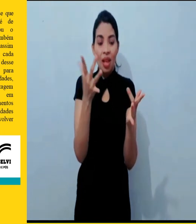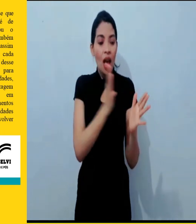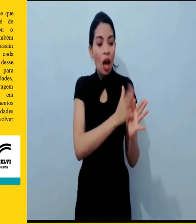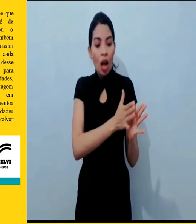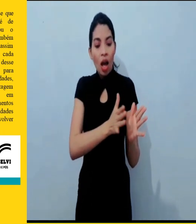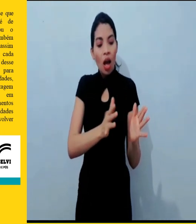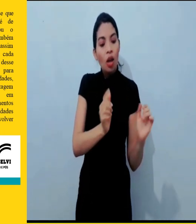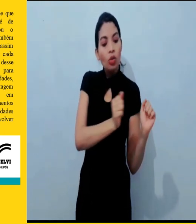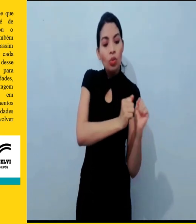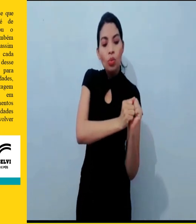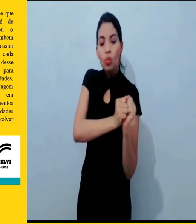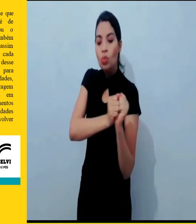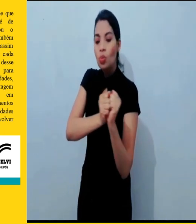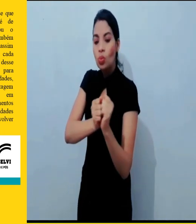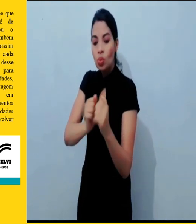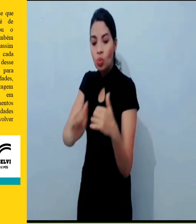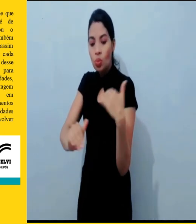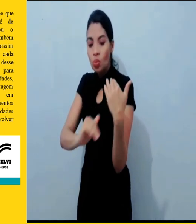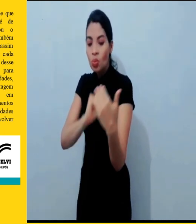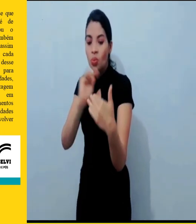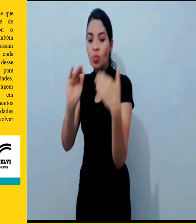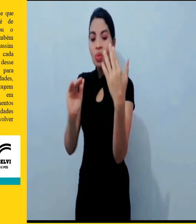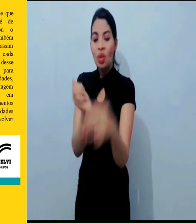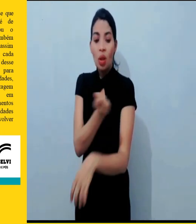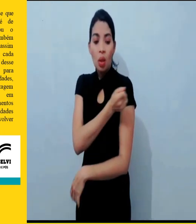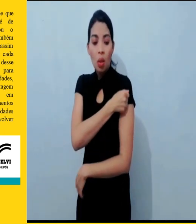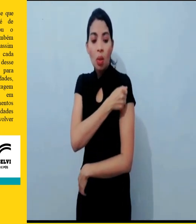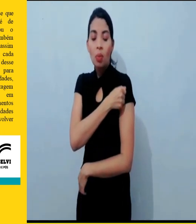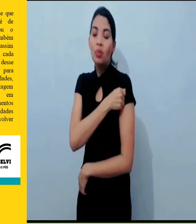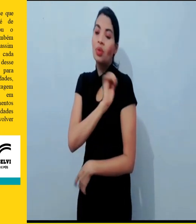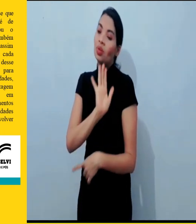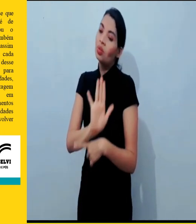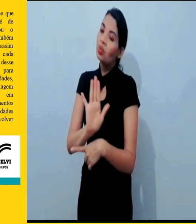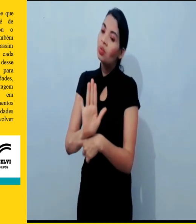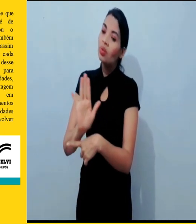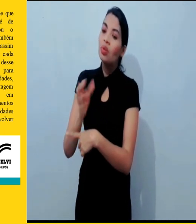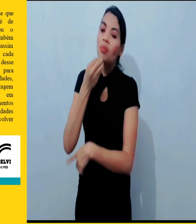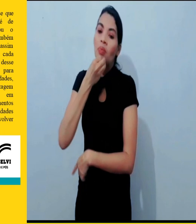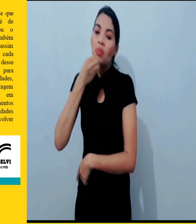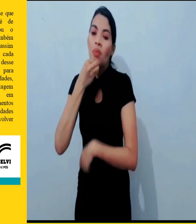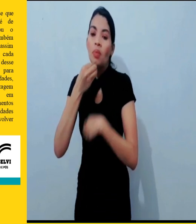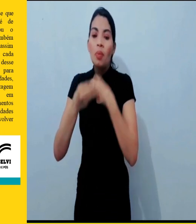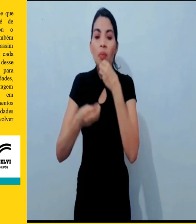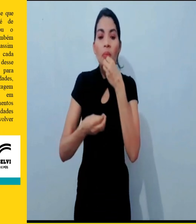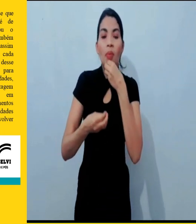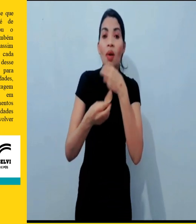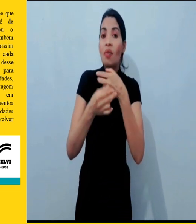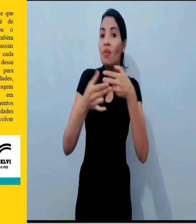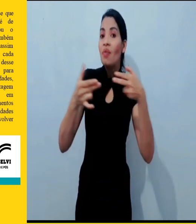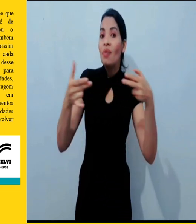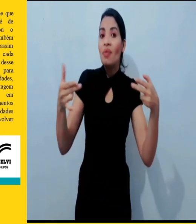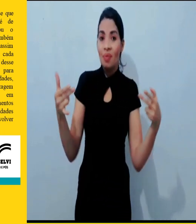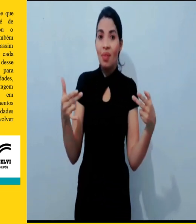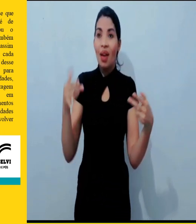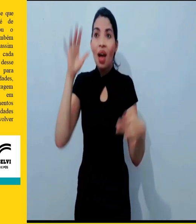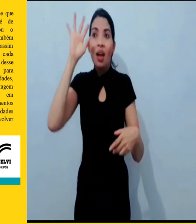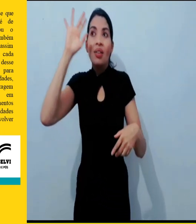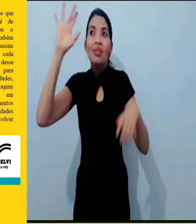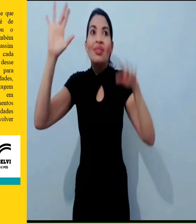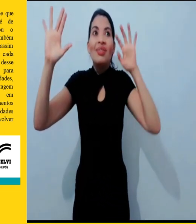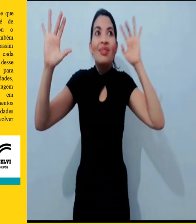cada educando, promovendo desse modo oportunidades para construir suas